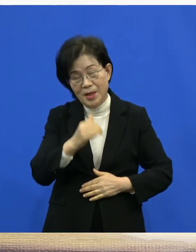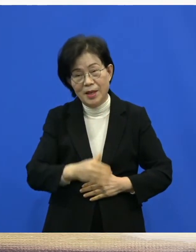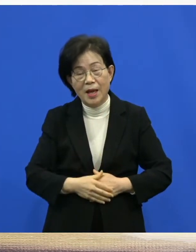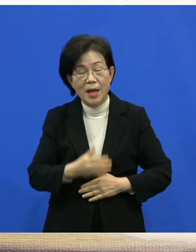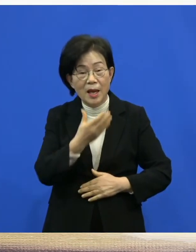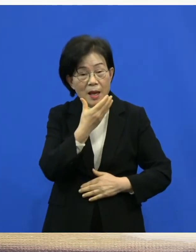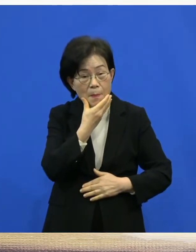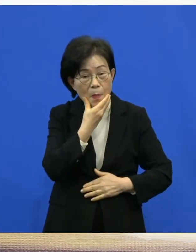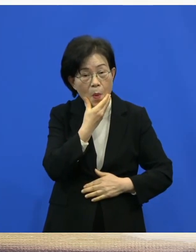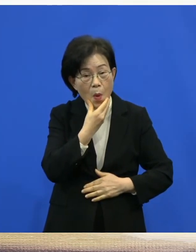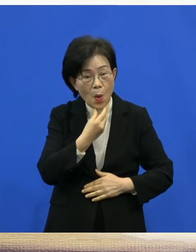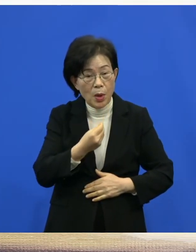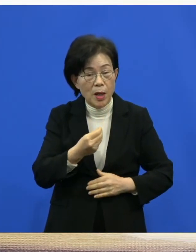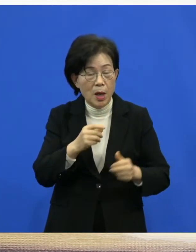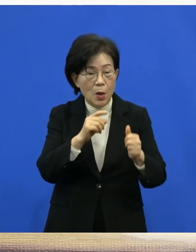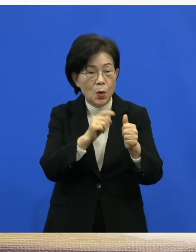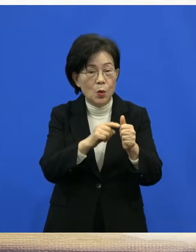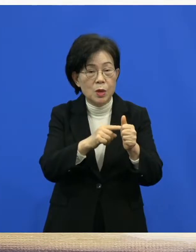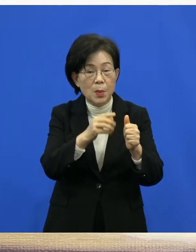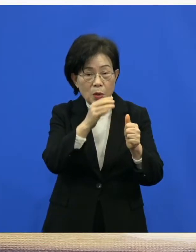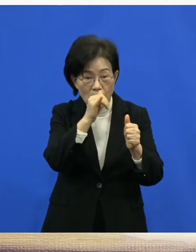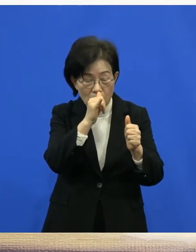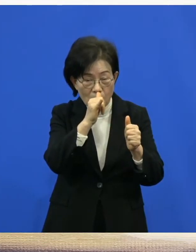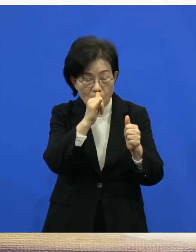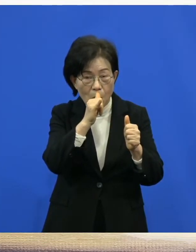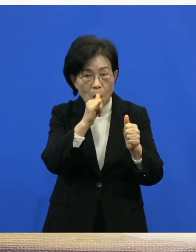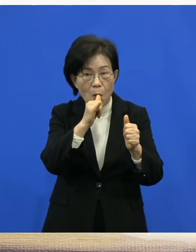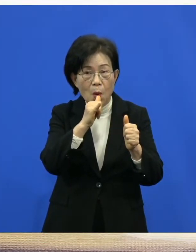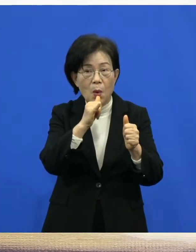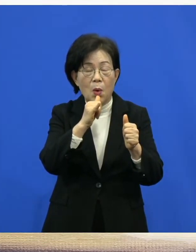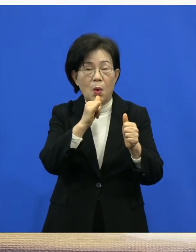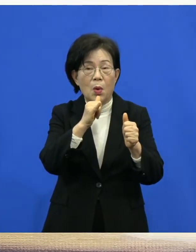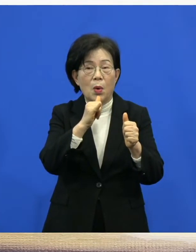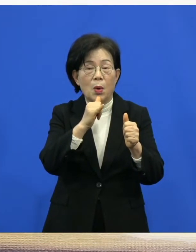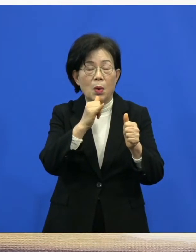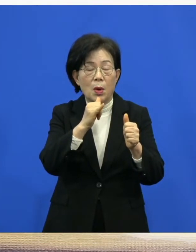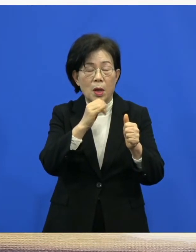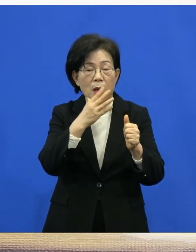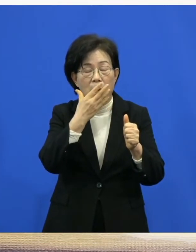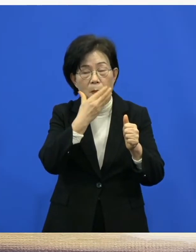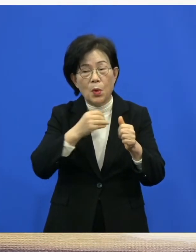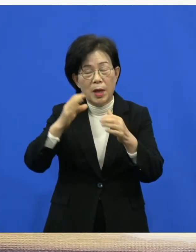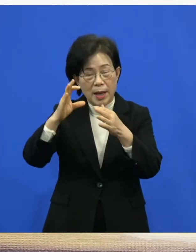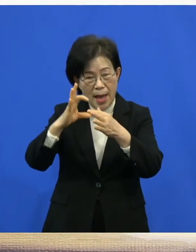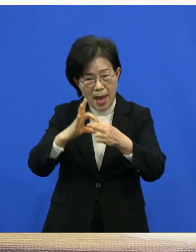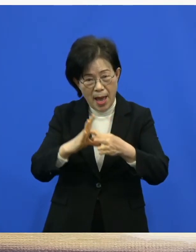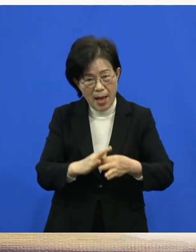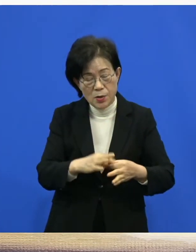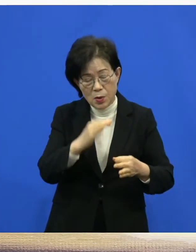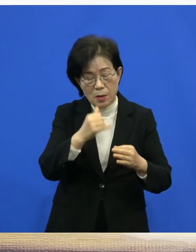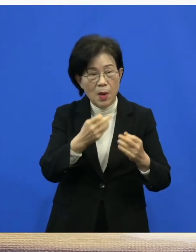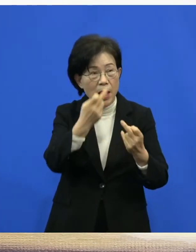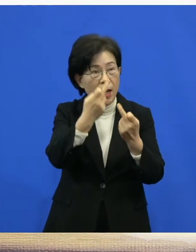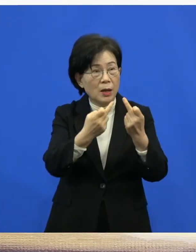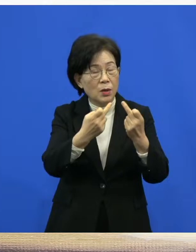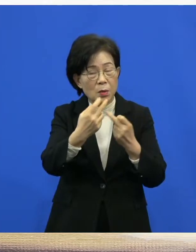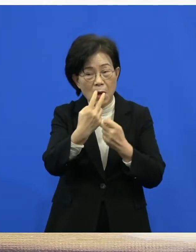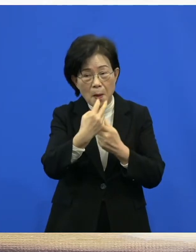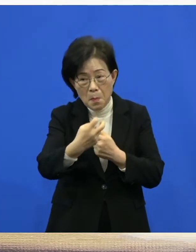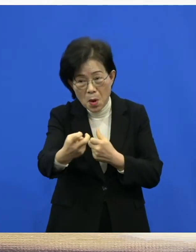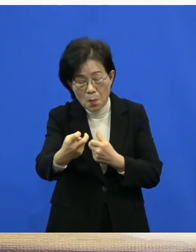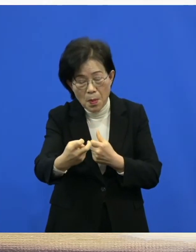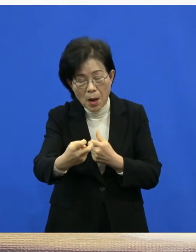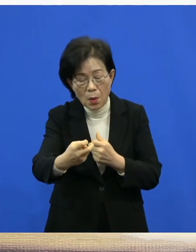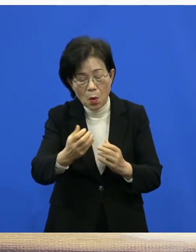이 복이 요셉에게도 있고 그 요셉에게 주어진 이 복이 떠나지 않는 거예요. 그래서 형들에게 미움을 당해 구덩이에